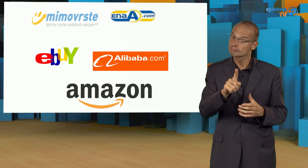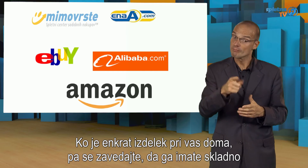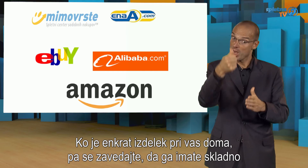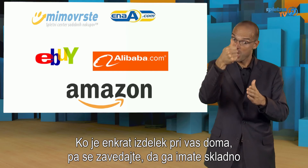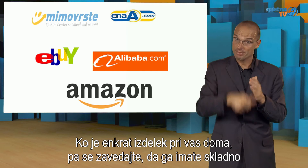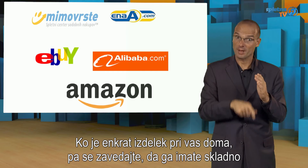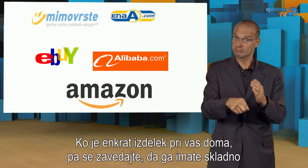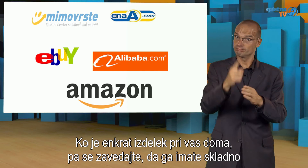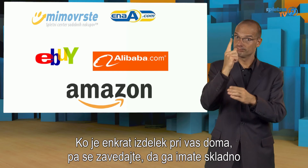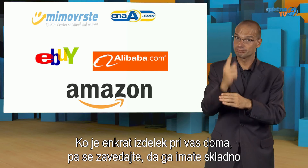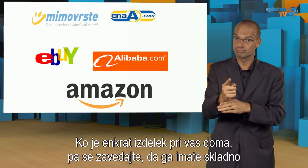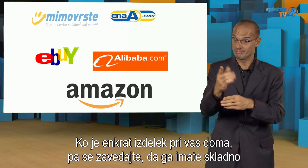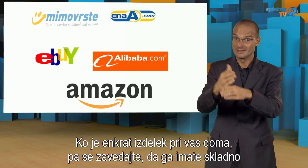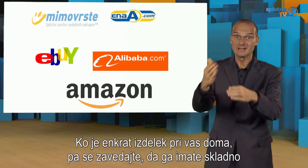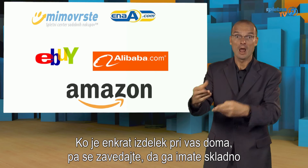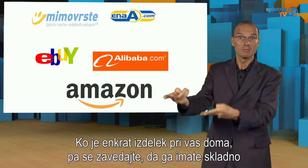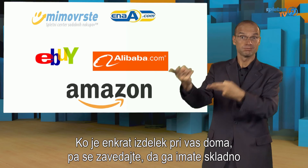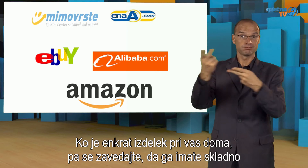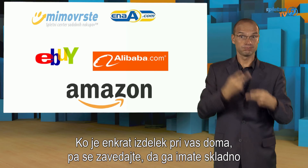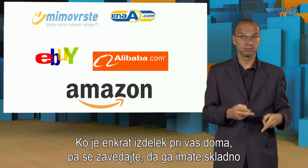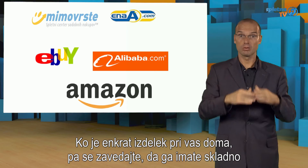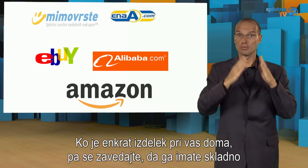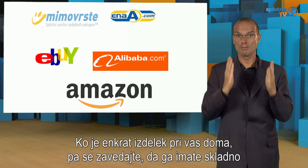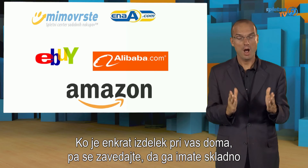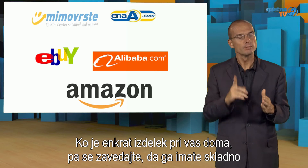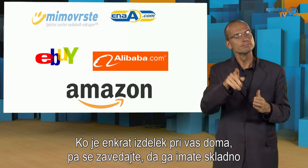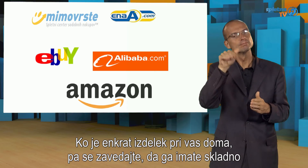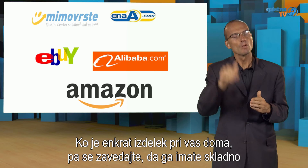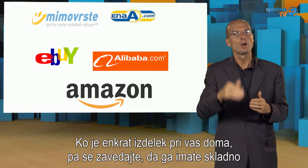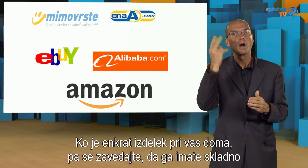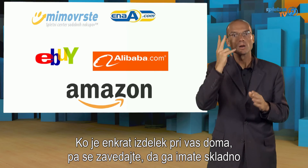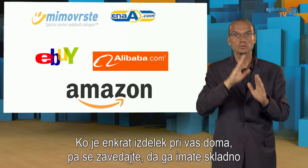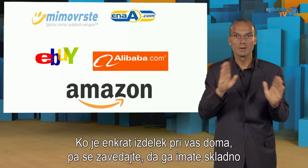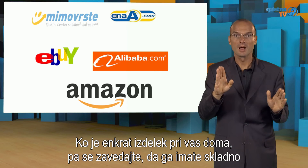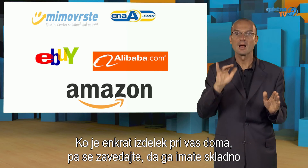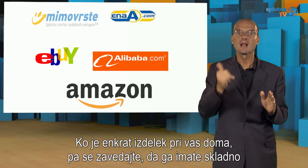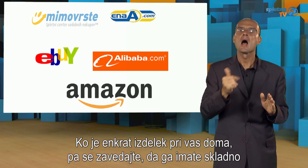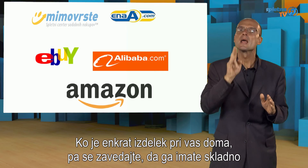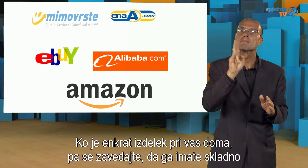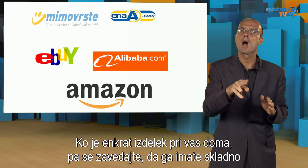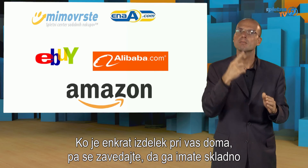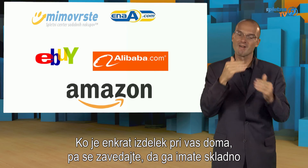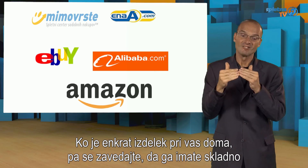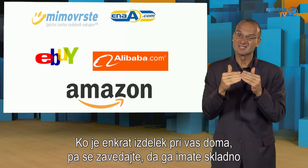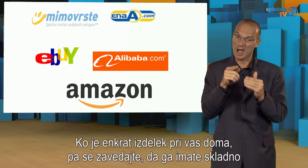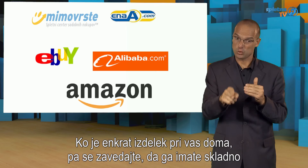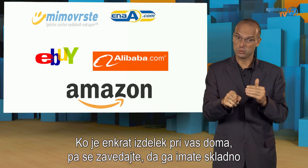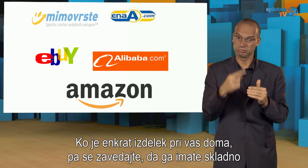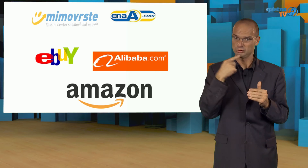Ko je enkrat izdelek pri vas doma, pa se zavedajte, da ga imate skladno s slovensko zakonodajo pravico neuporabljenega v